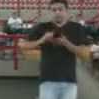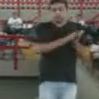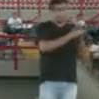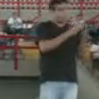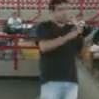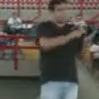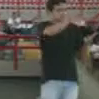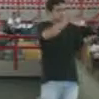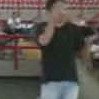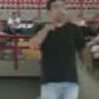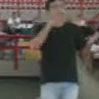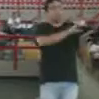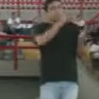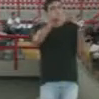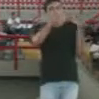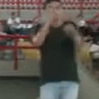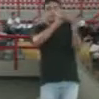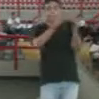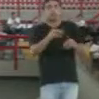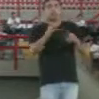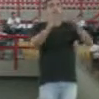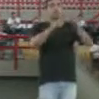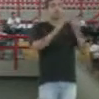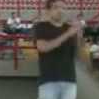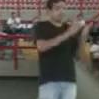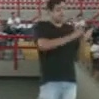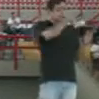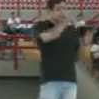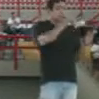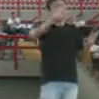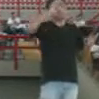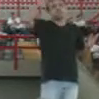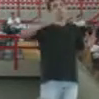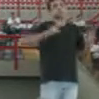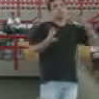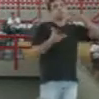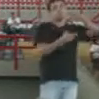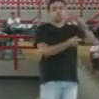não está nem aí para a Bíblia, que é apenas o maior livro do mundo.